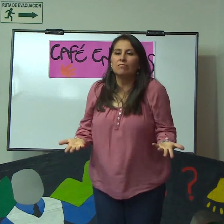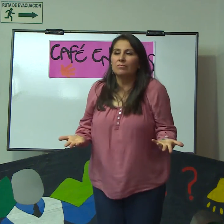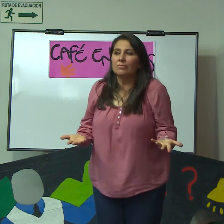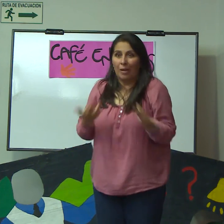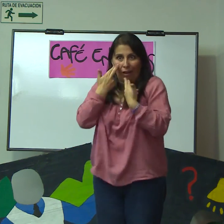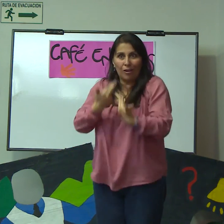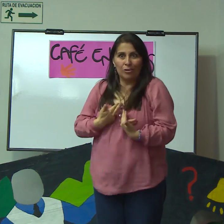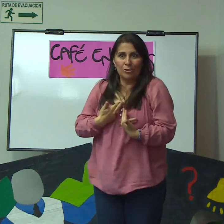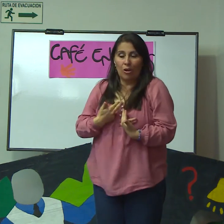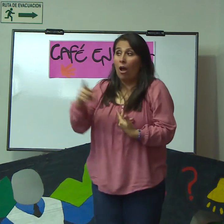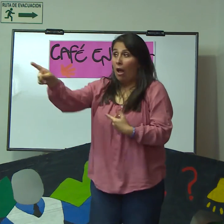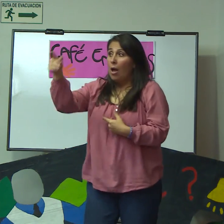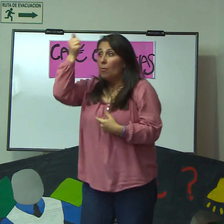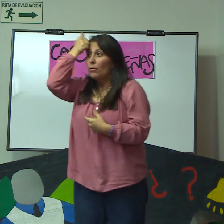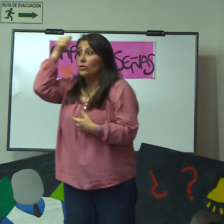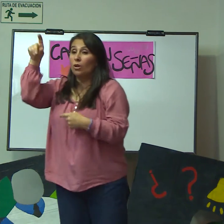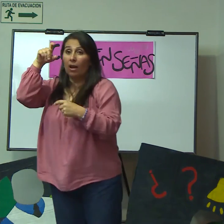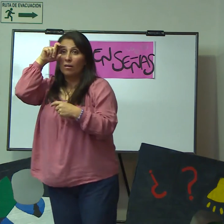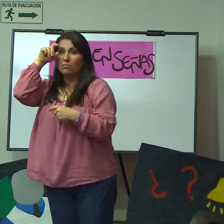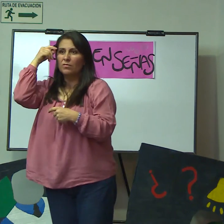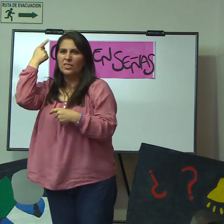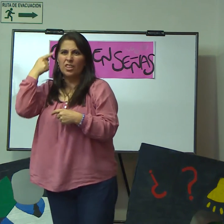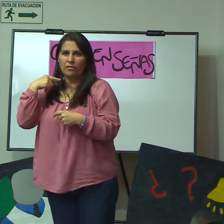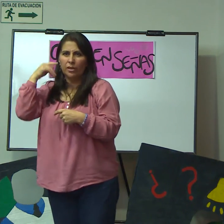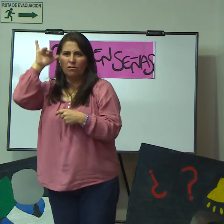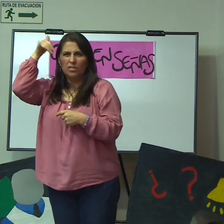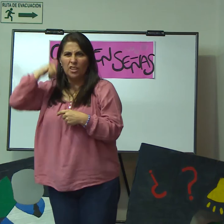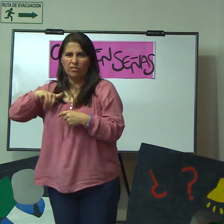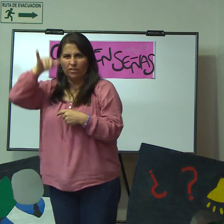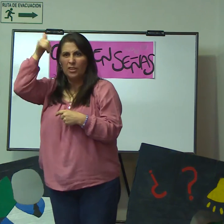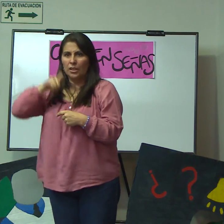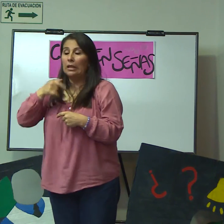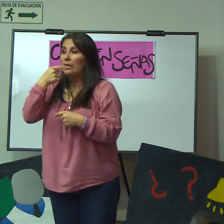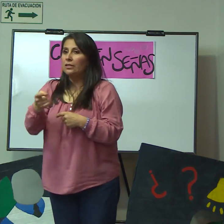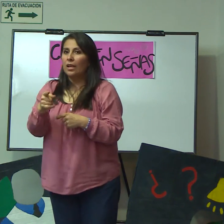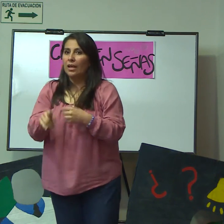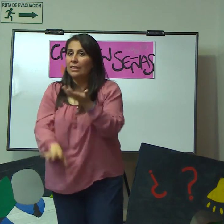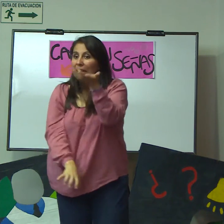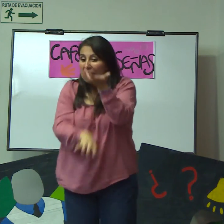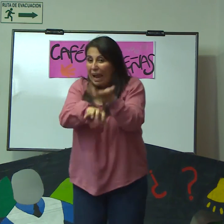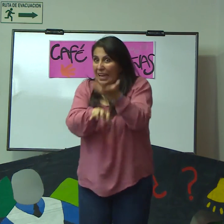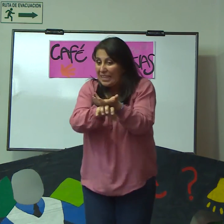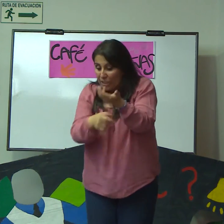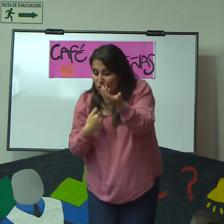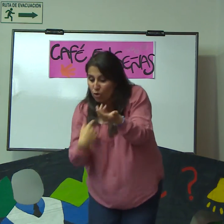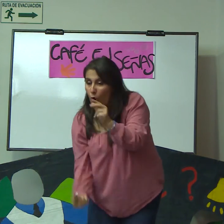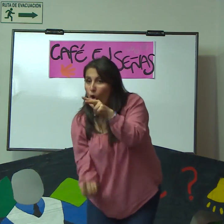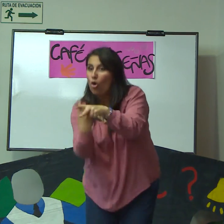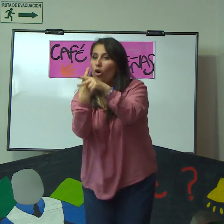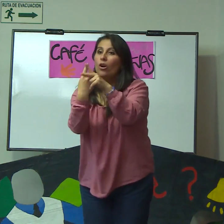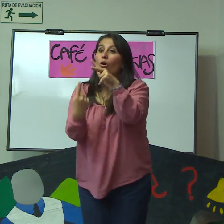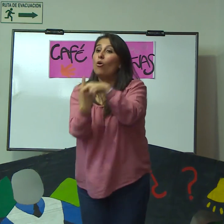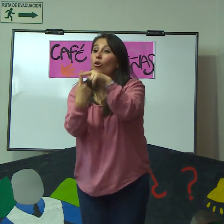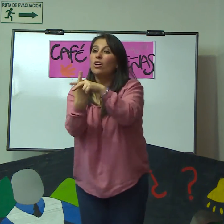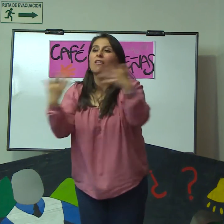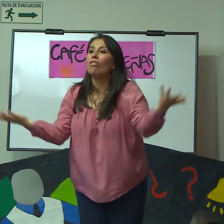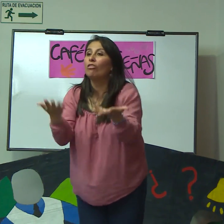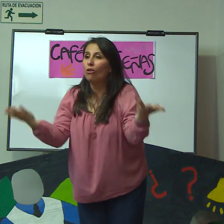olvidar las raíces, pero para ser docente yo no puedo olvidar quién soy yo, quién es Esperanza Monroy como sujeto, de